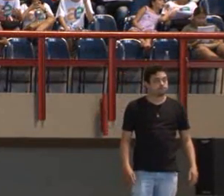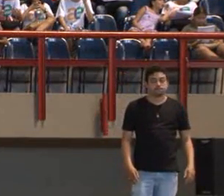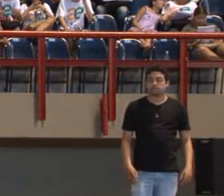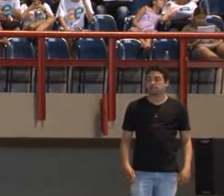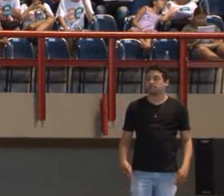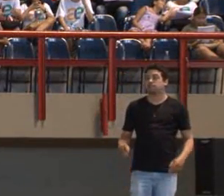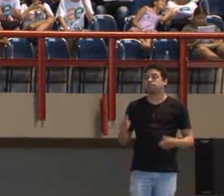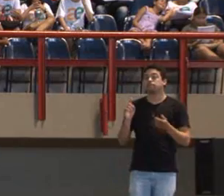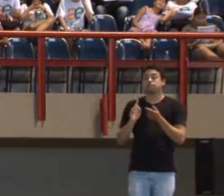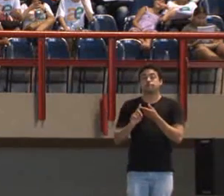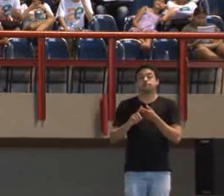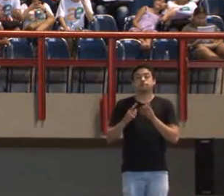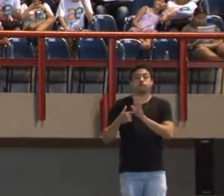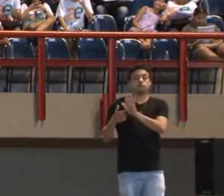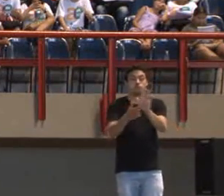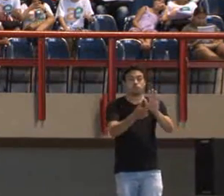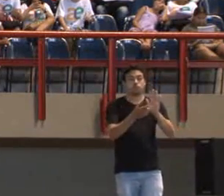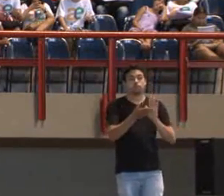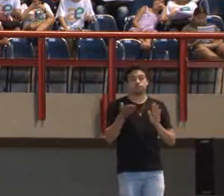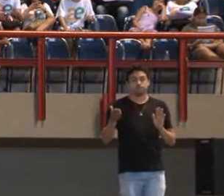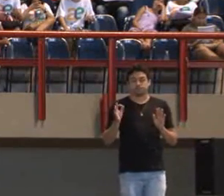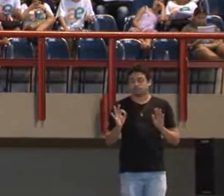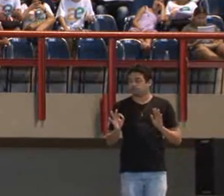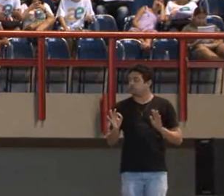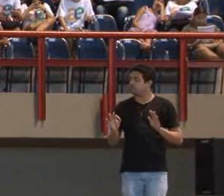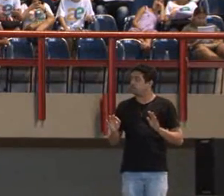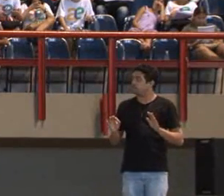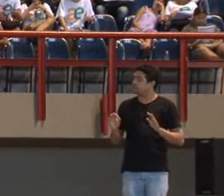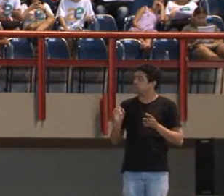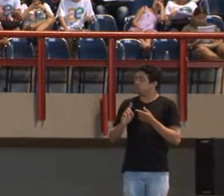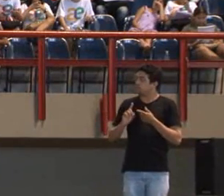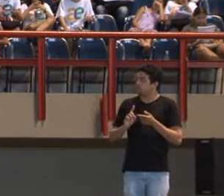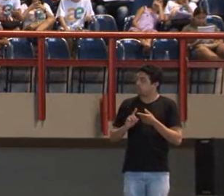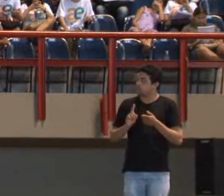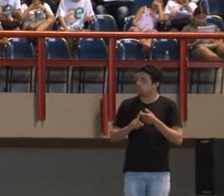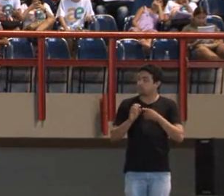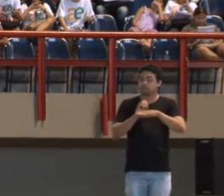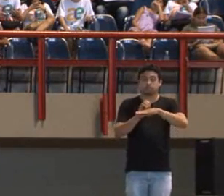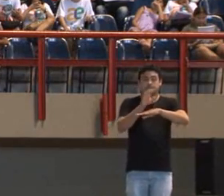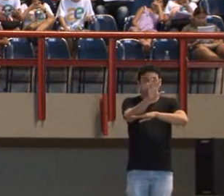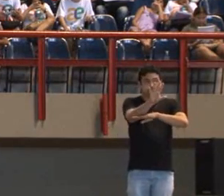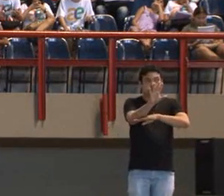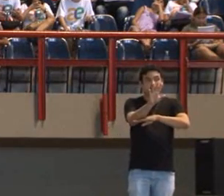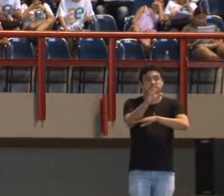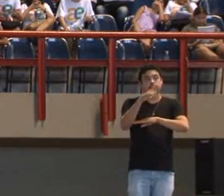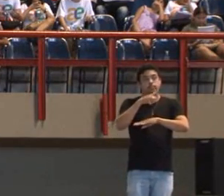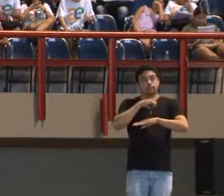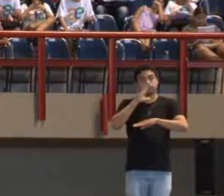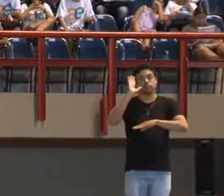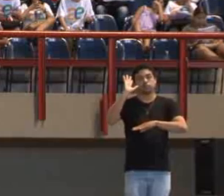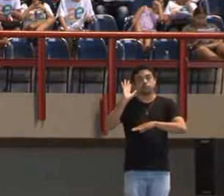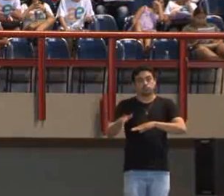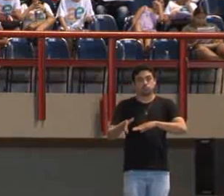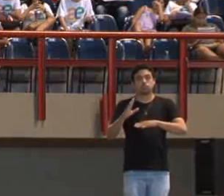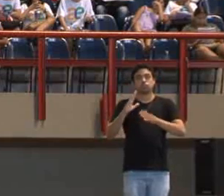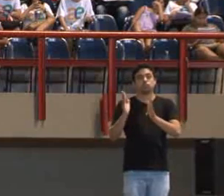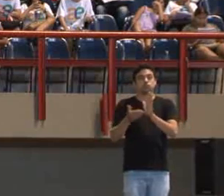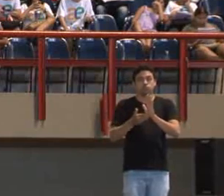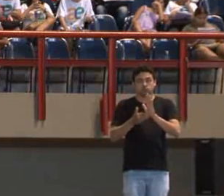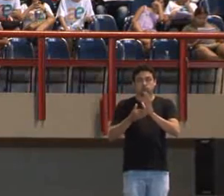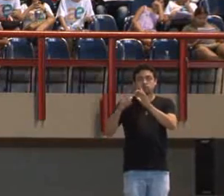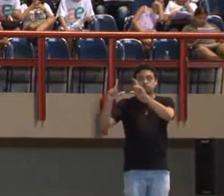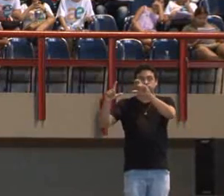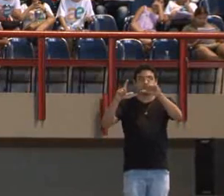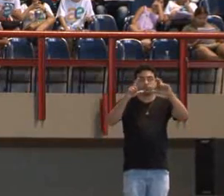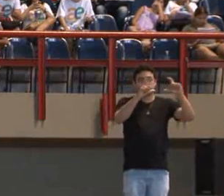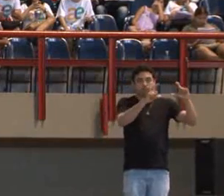que é que eu vou apresentar para vocês aqui? Para colocar na apresentação, eu peguei todas as figuras que